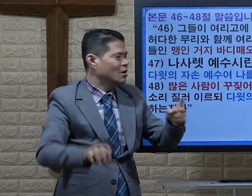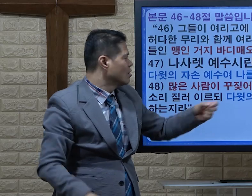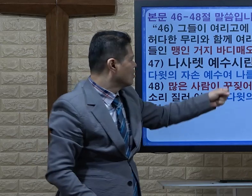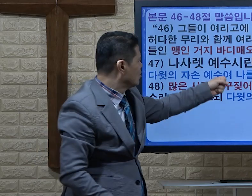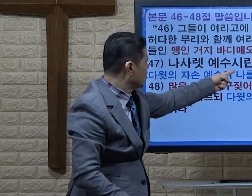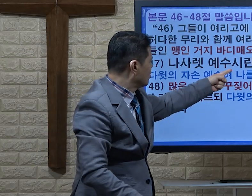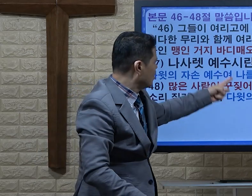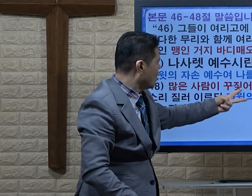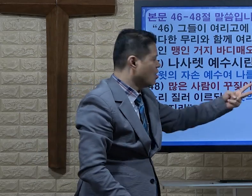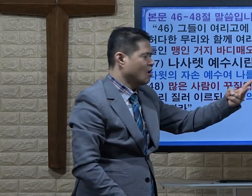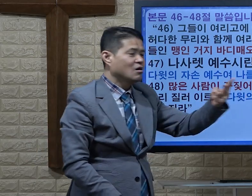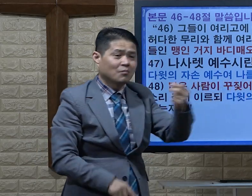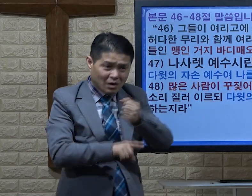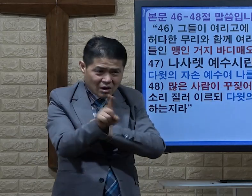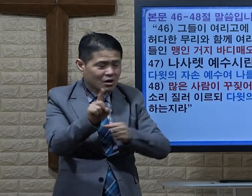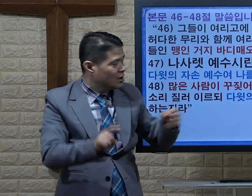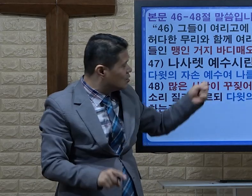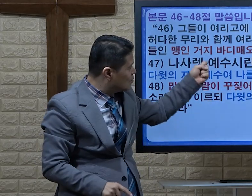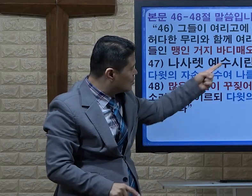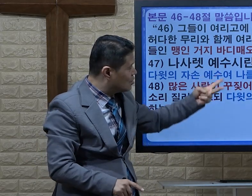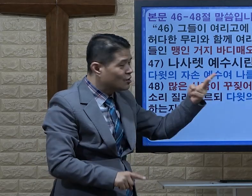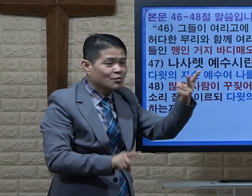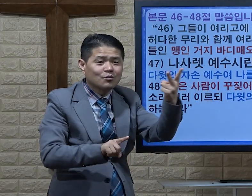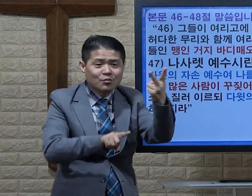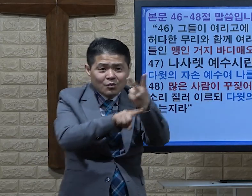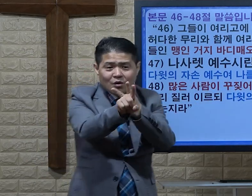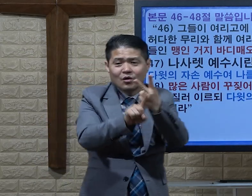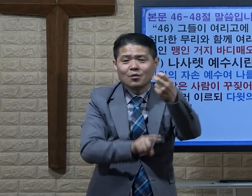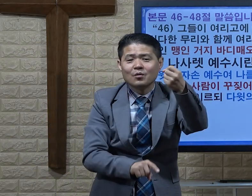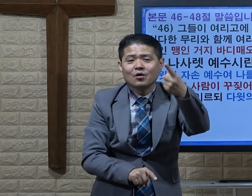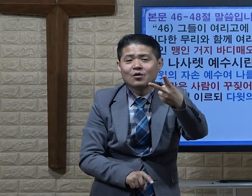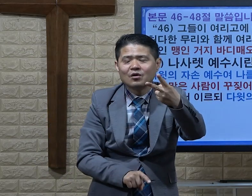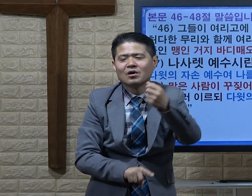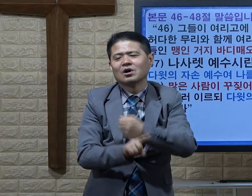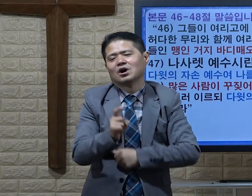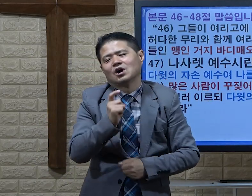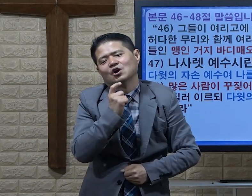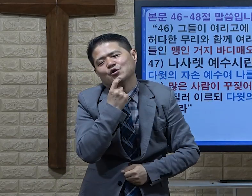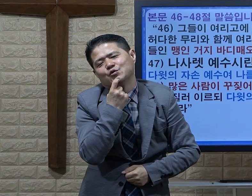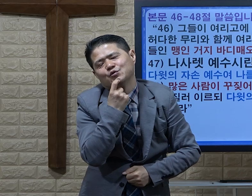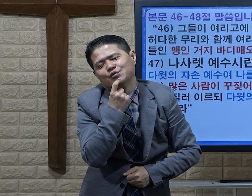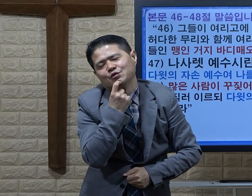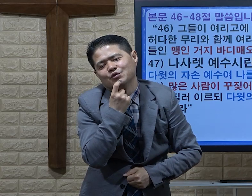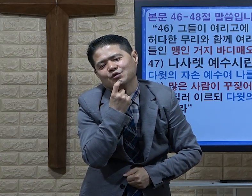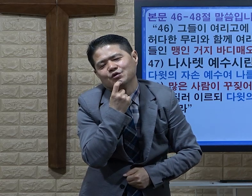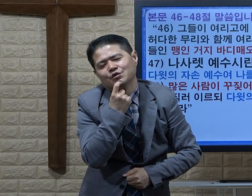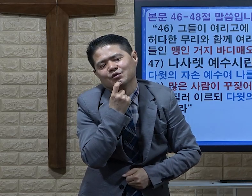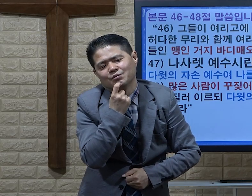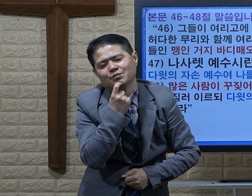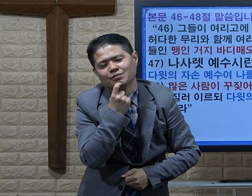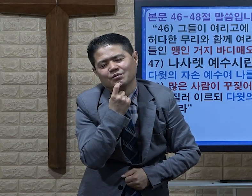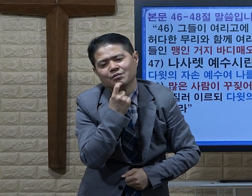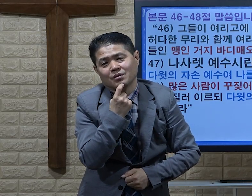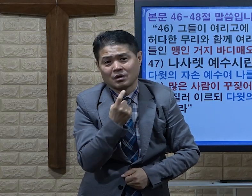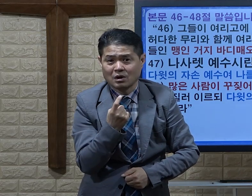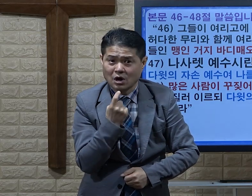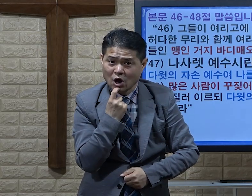반복해서 47절과 8절에 두 번이나 나와 있습니다. 그만큼 정말 간절했던